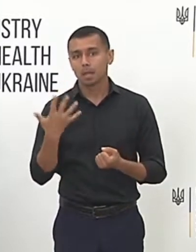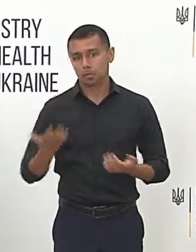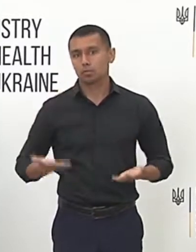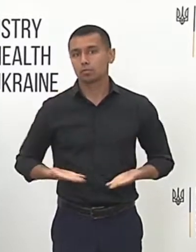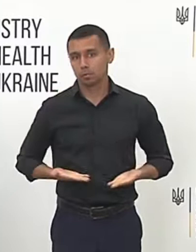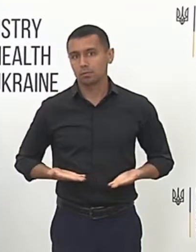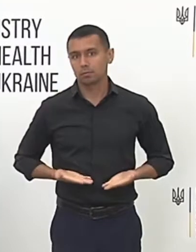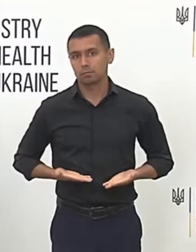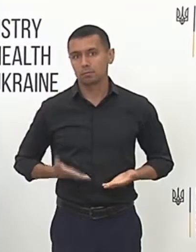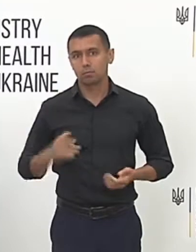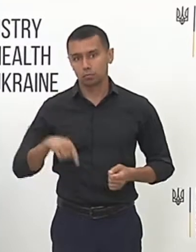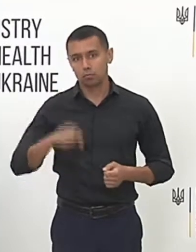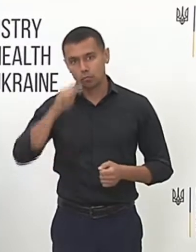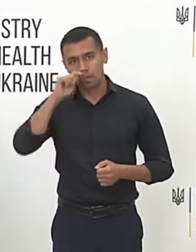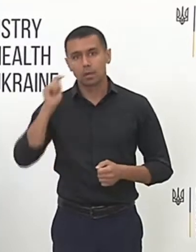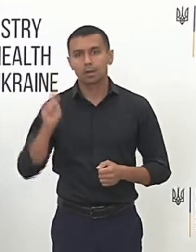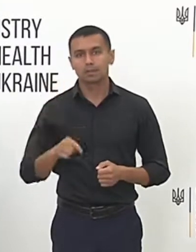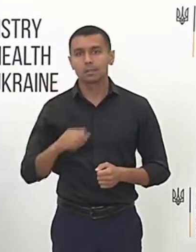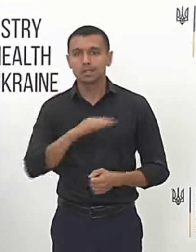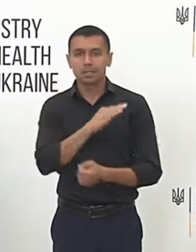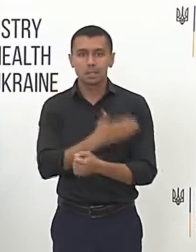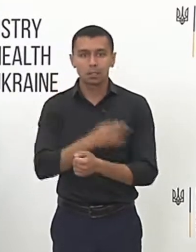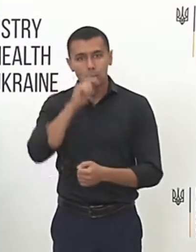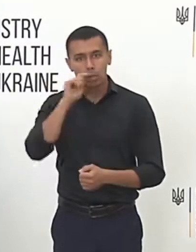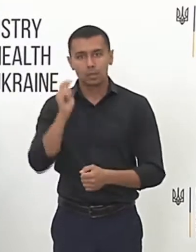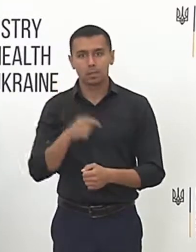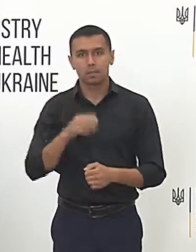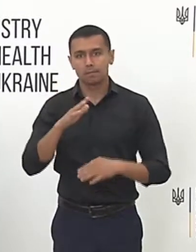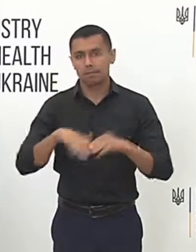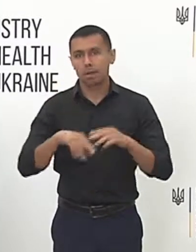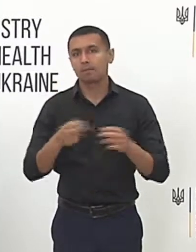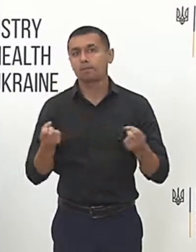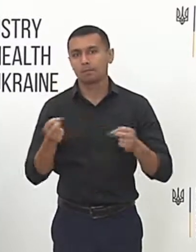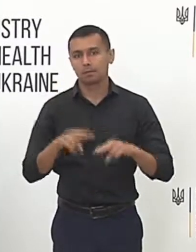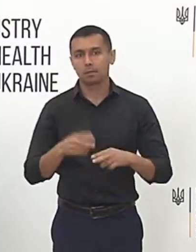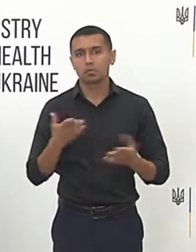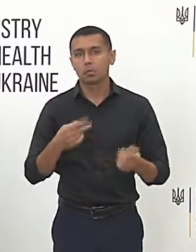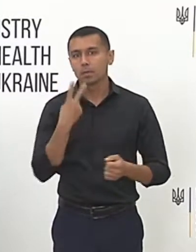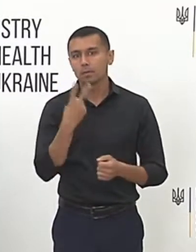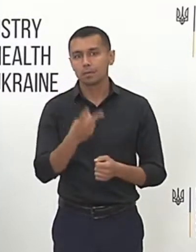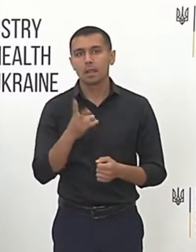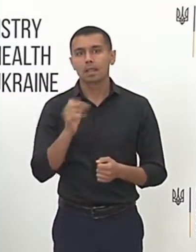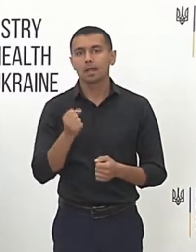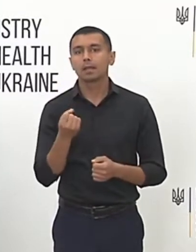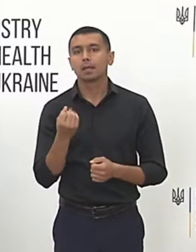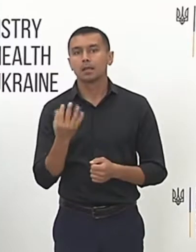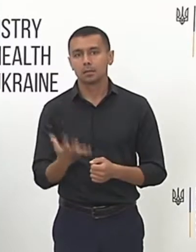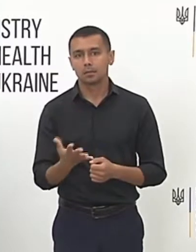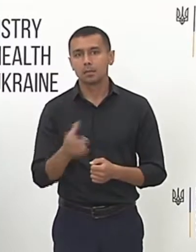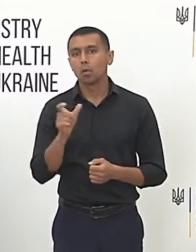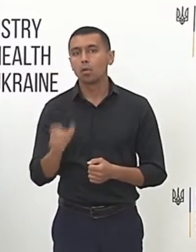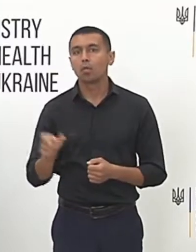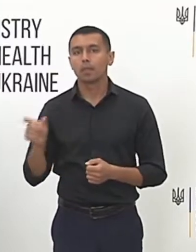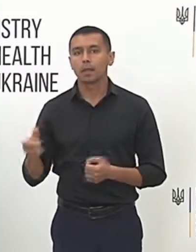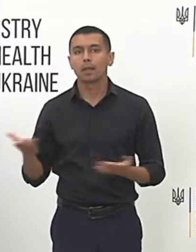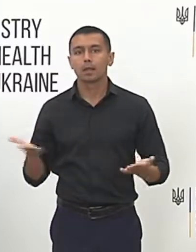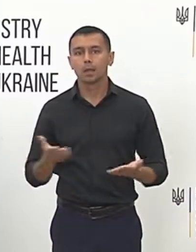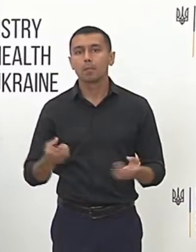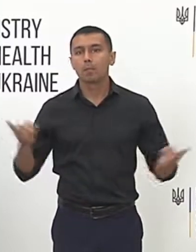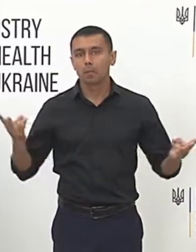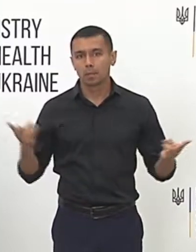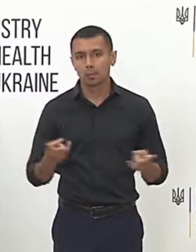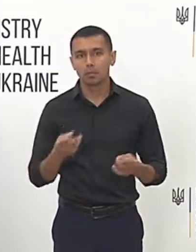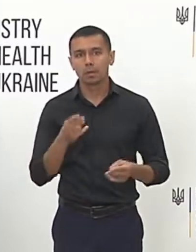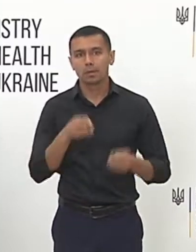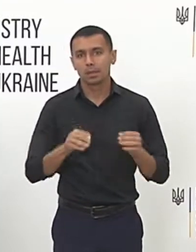4-5 життів в Україні силами українських фахівців. Якщо подивитися на кількість людей, які